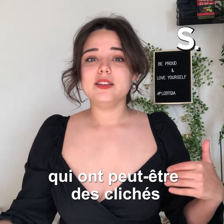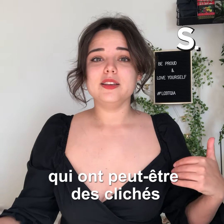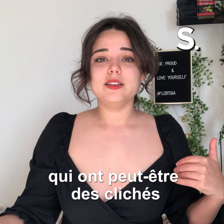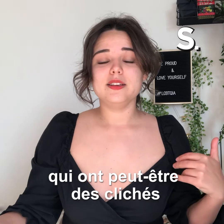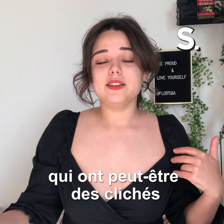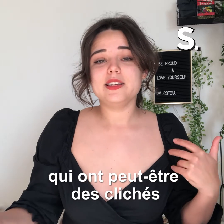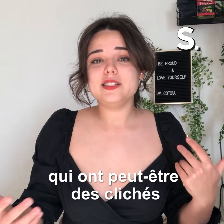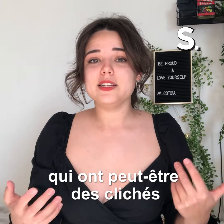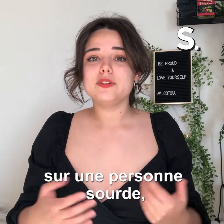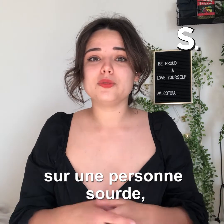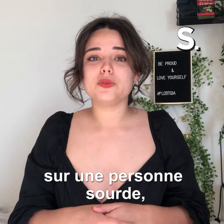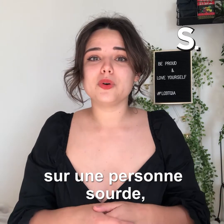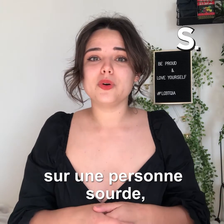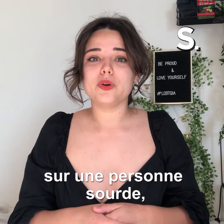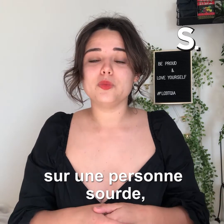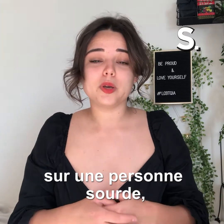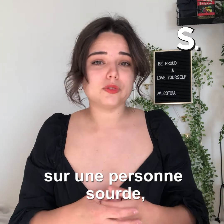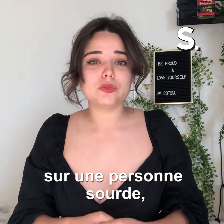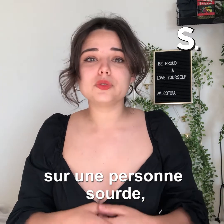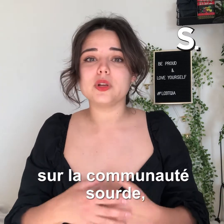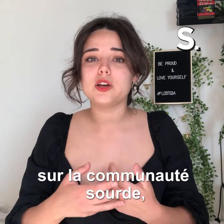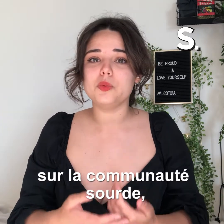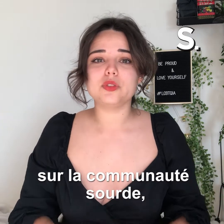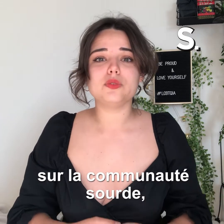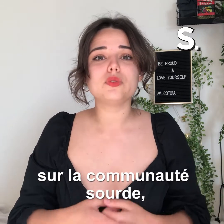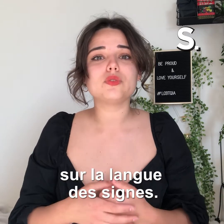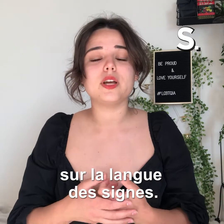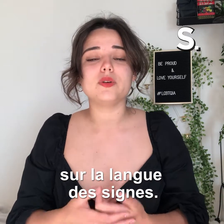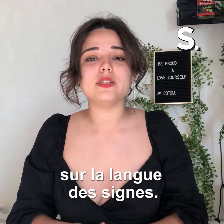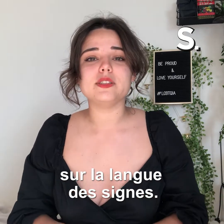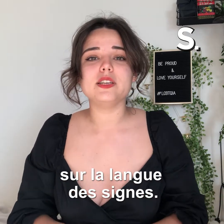clichés sur une personne sourde, sur la communauté sourde, sur la langue des signes.